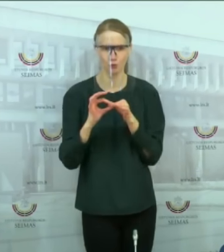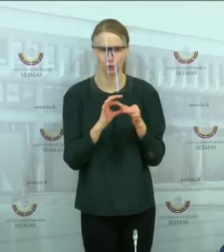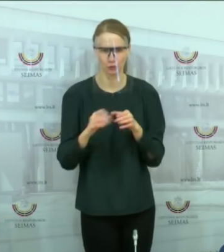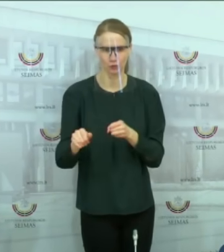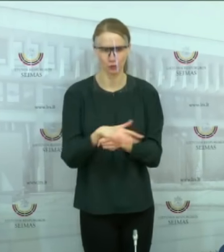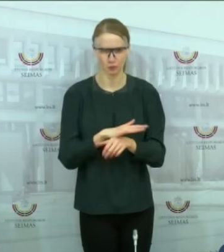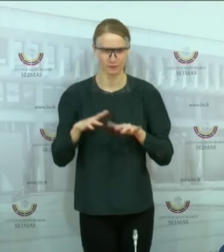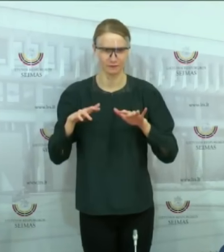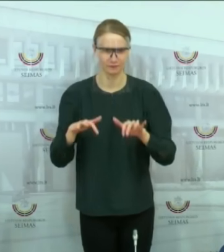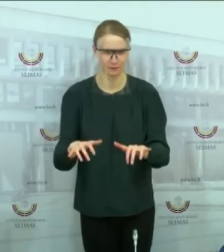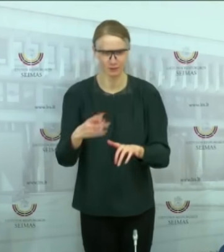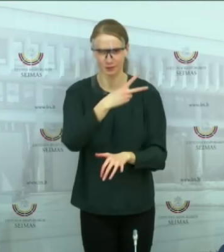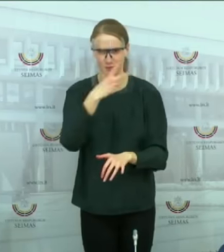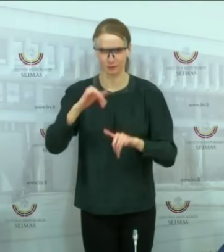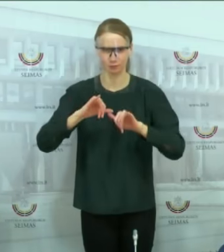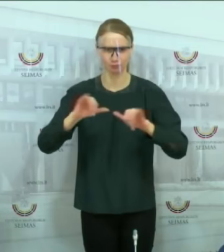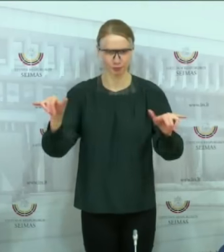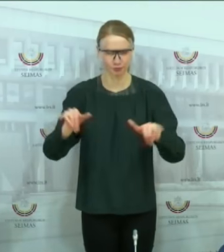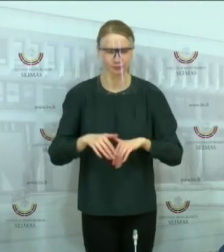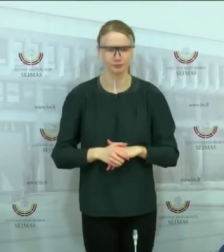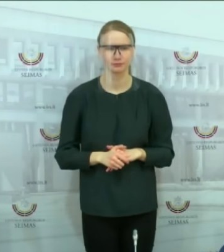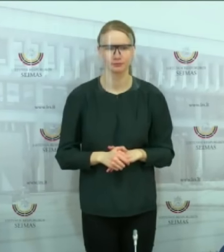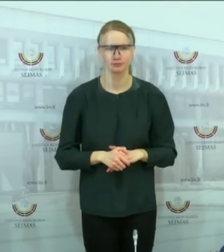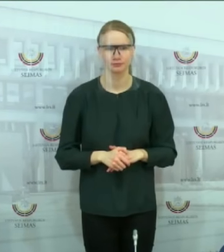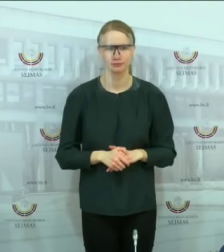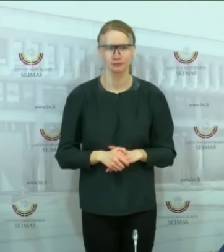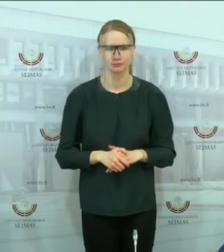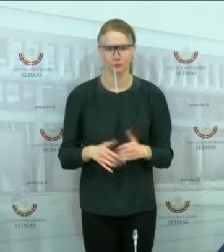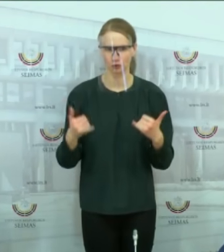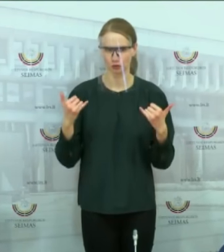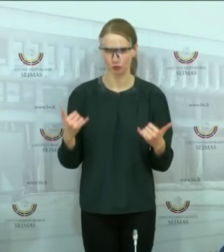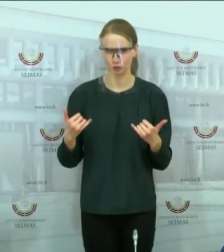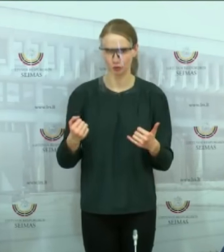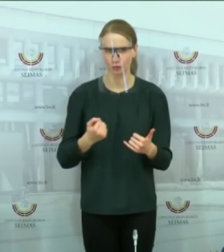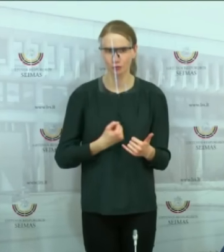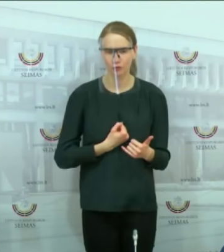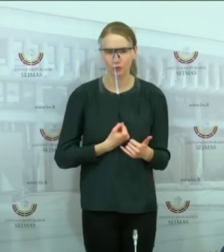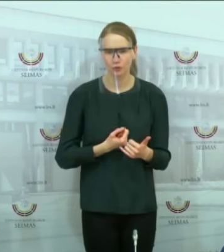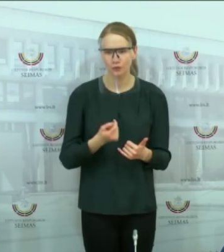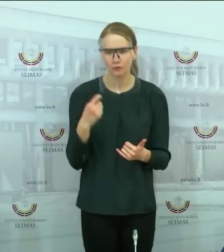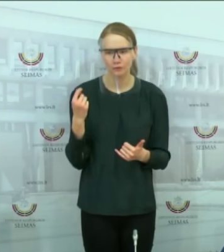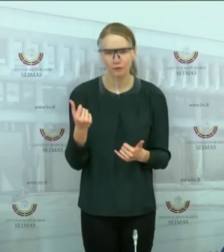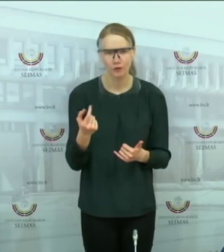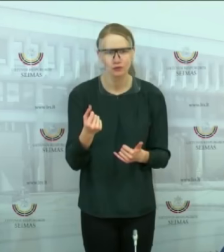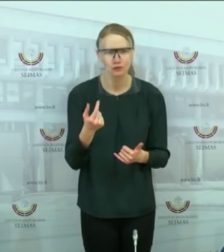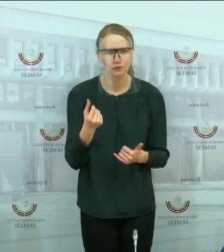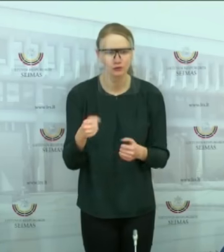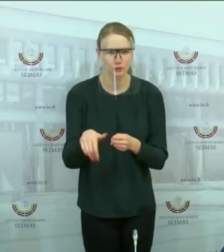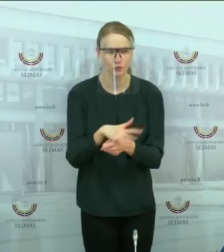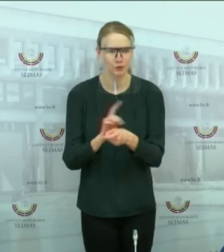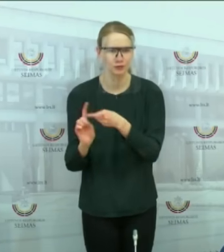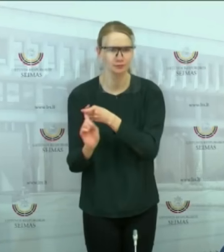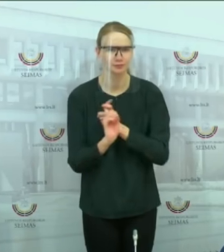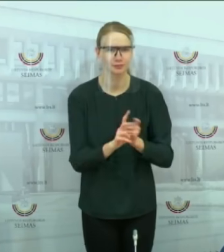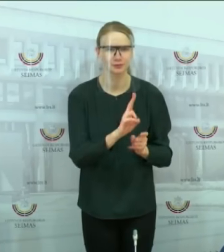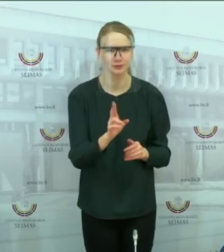koronaviruso plitimu Lietuvoje, tai šiandien turim, na, tikrai rekordiškai mažą naujų atvejų skaičių